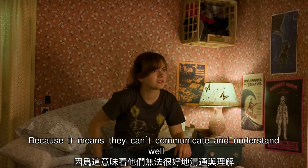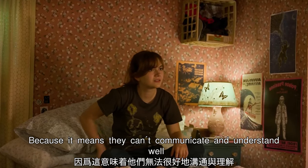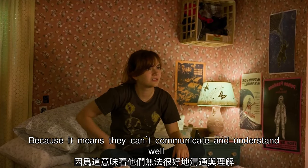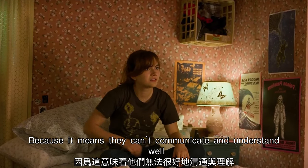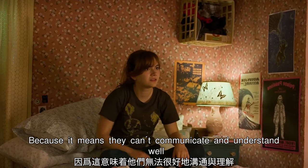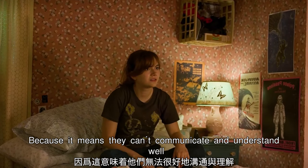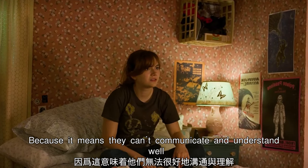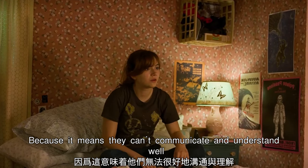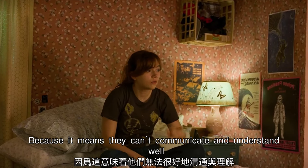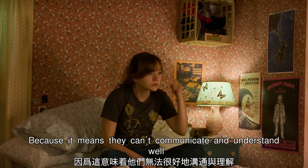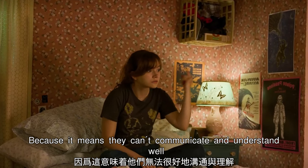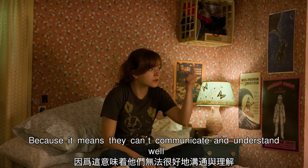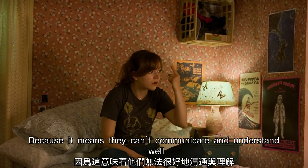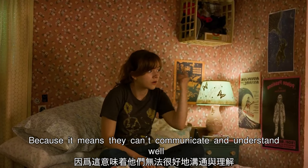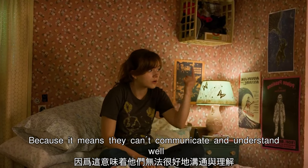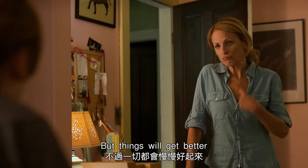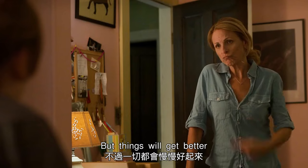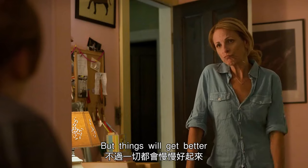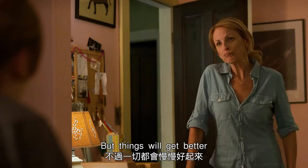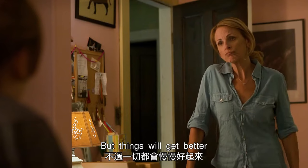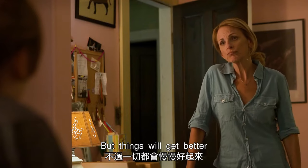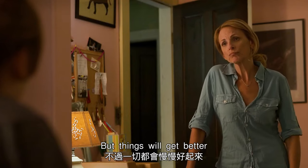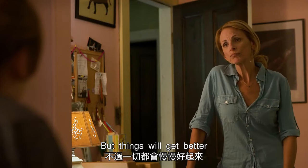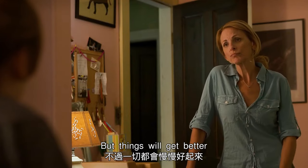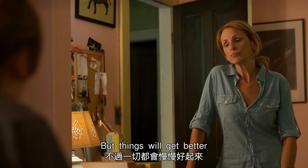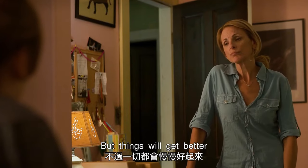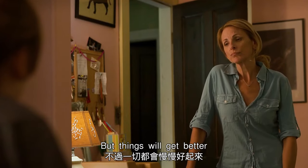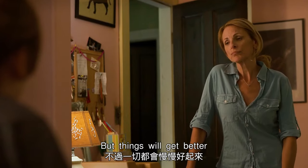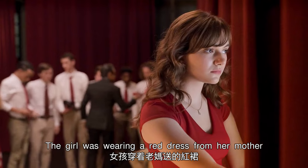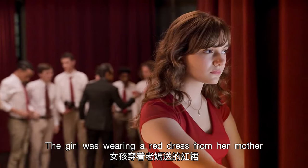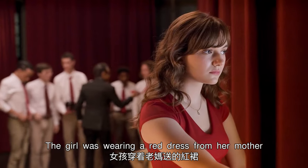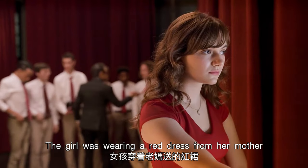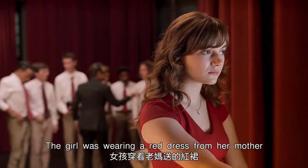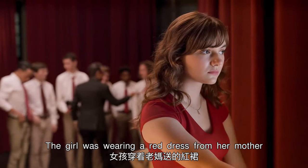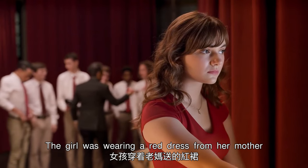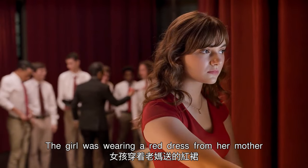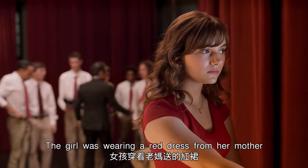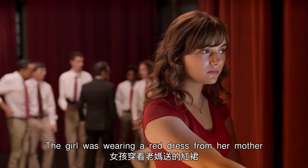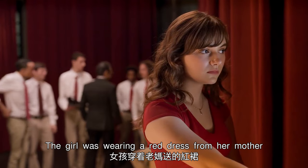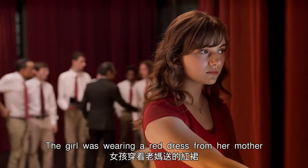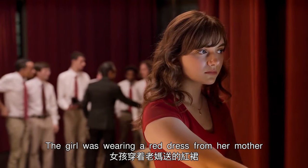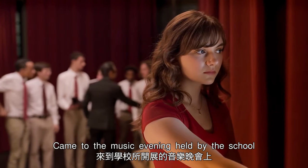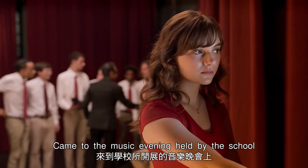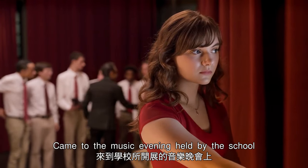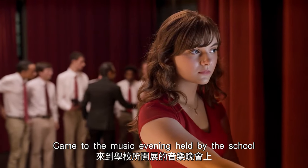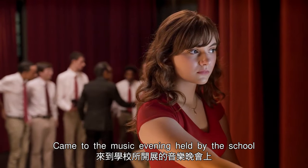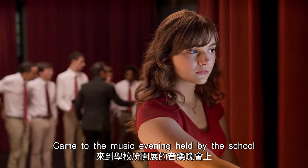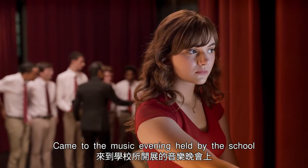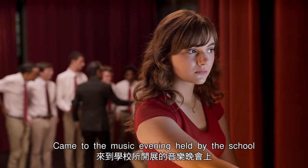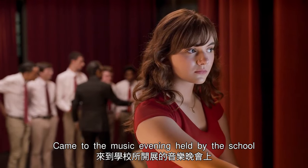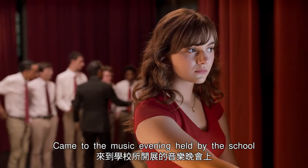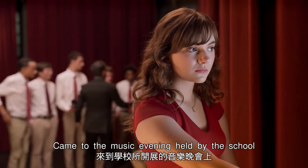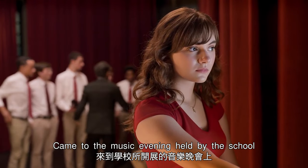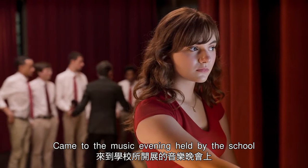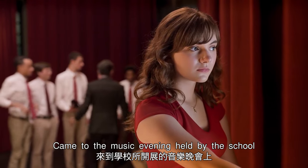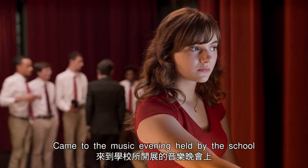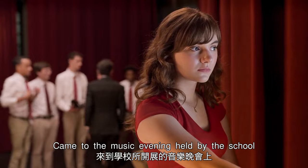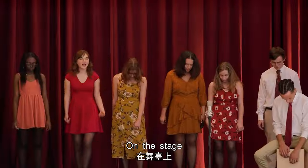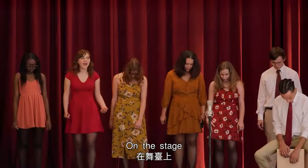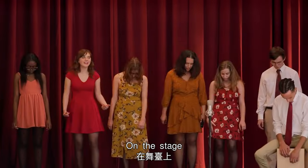味着他们无法很好的沟通与理解不过一切都会慢慢好起来女孩穿着老妈送的红裙来到学校所开展的音乐晚会上在舞